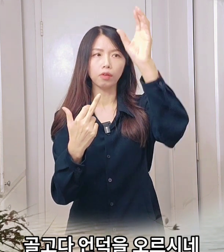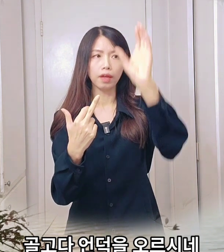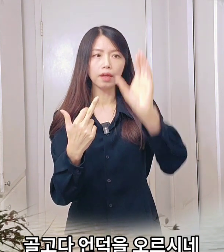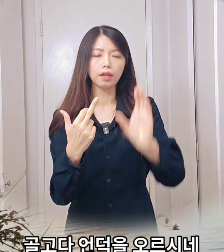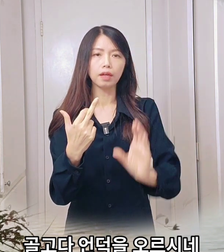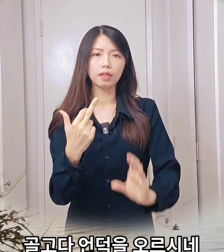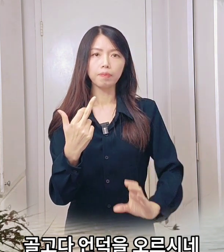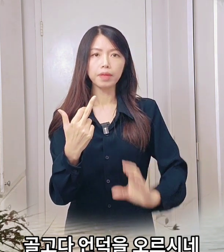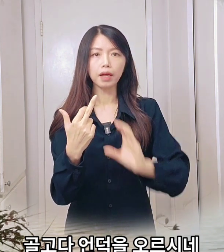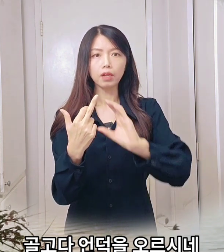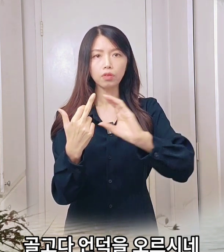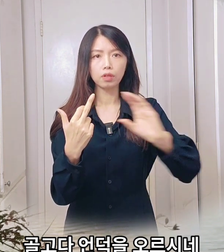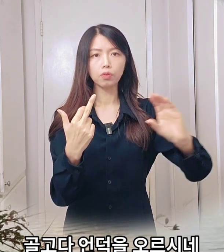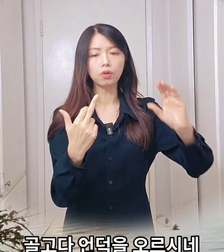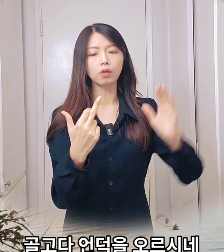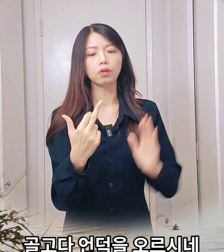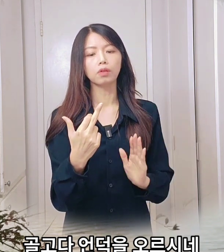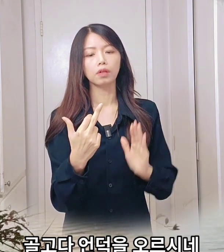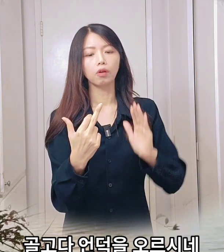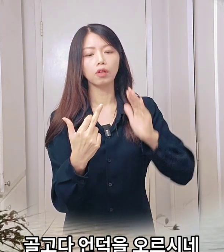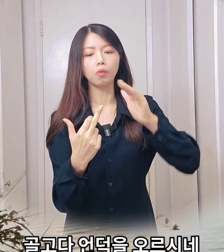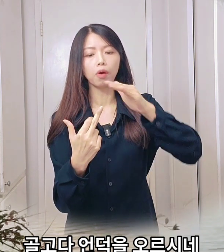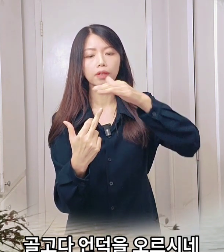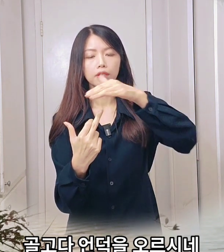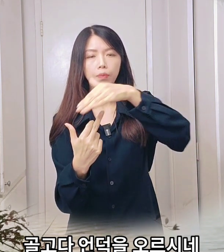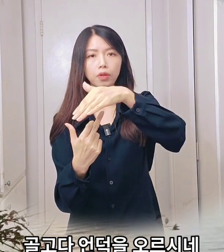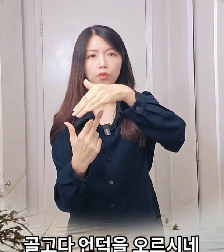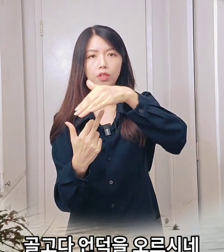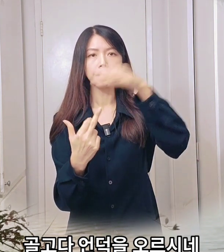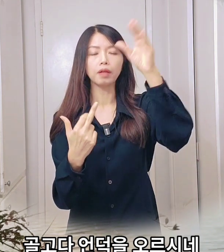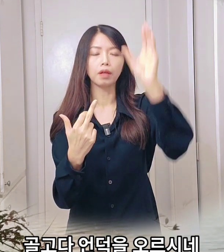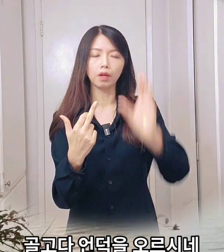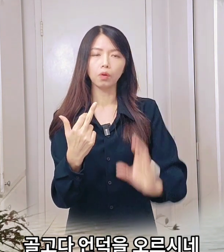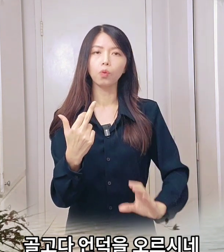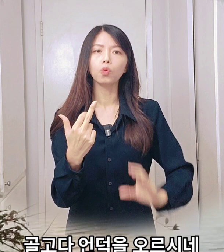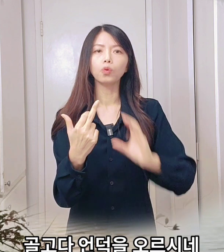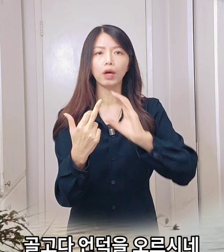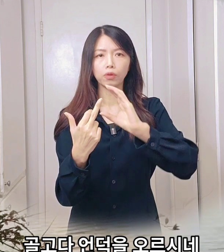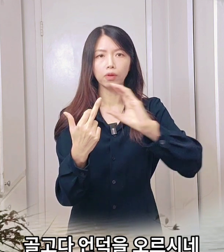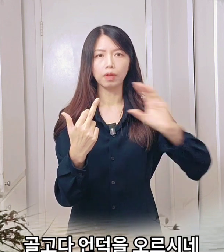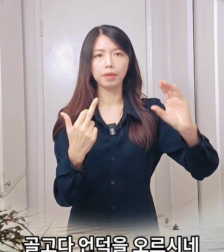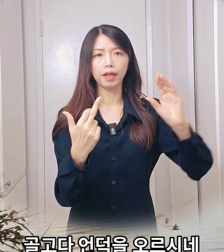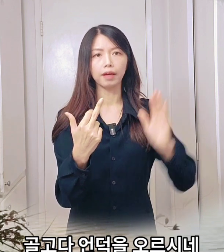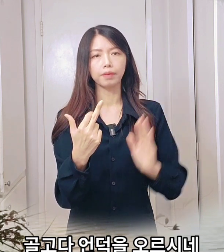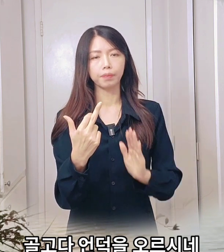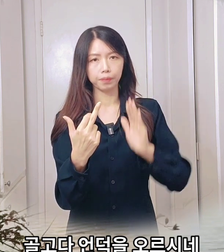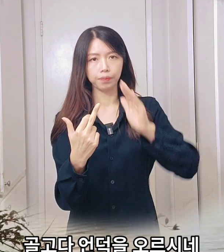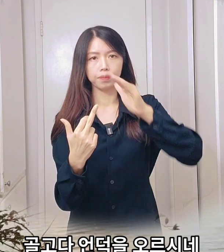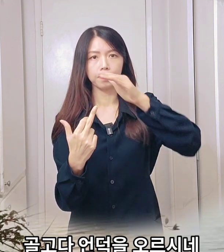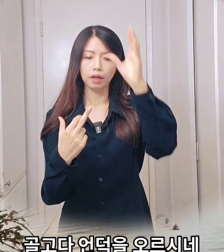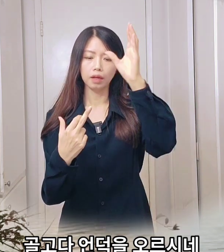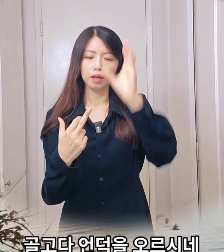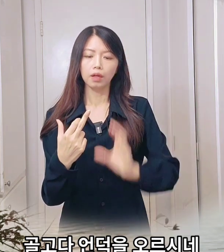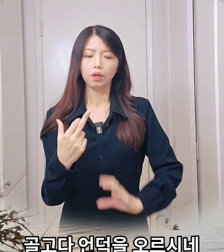이 전에 십자가 해주시고 이렇게 넘어가듯이 표현해 주시면 골고다 언덕이 됩니다.